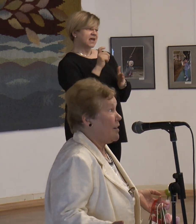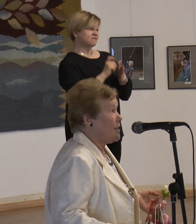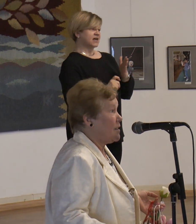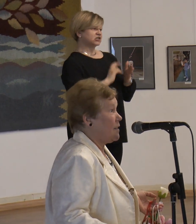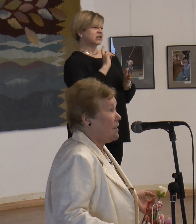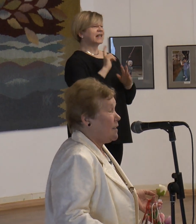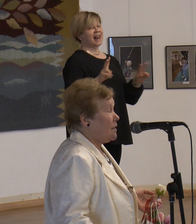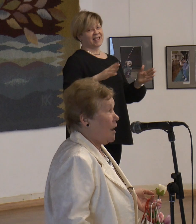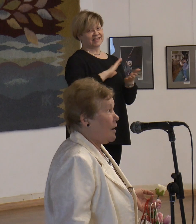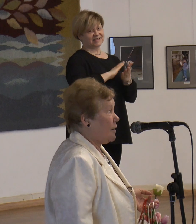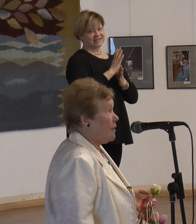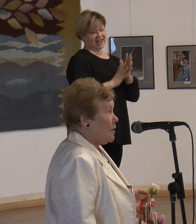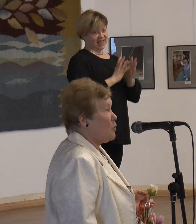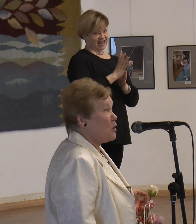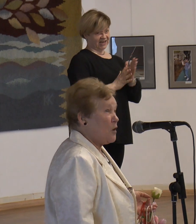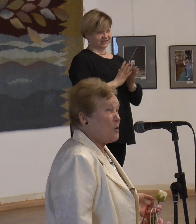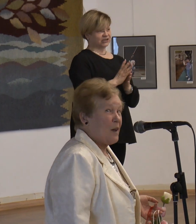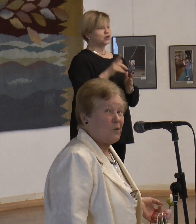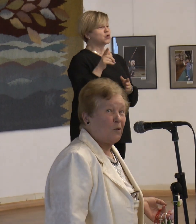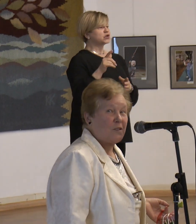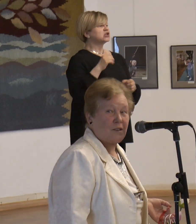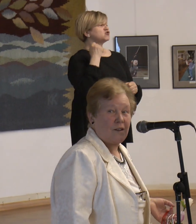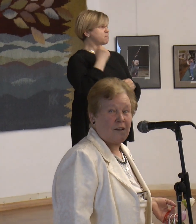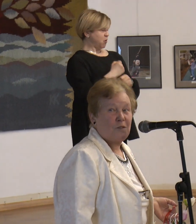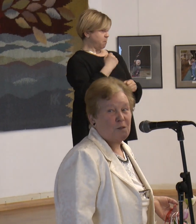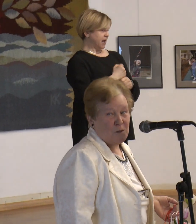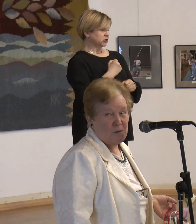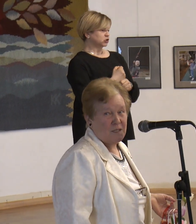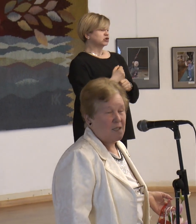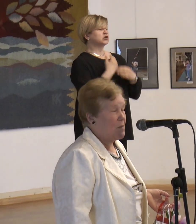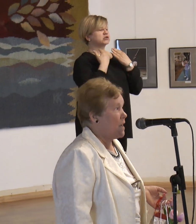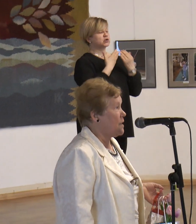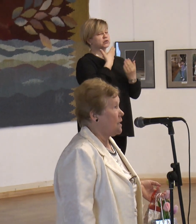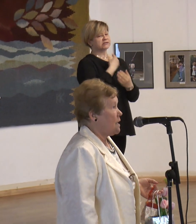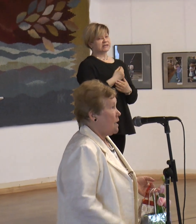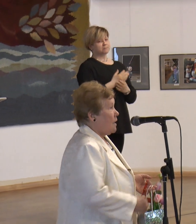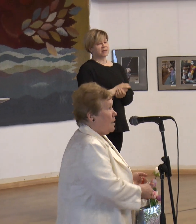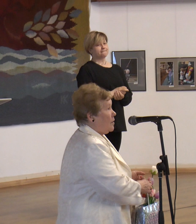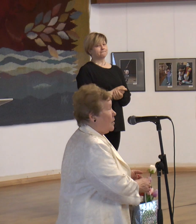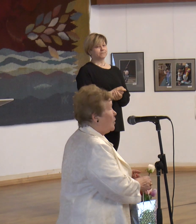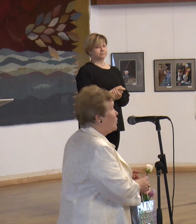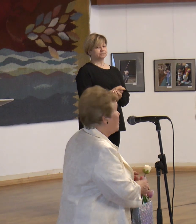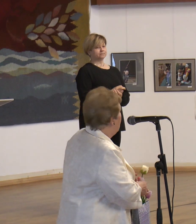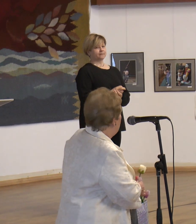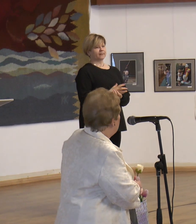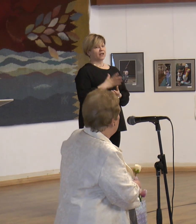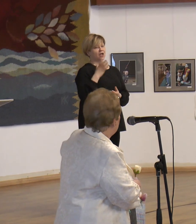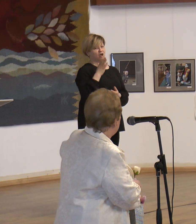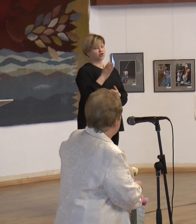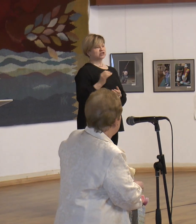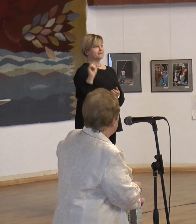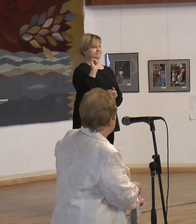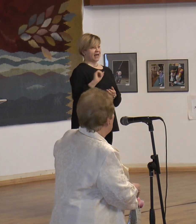nekik jelenni. Tehát ők is nagyon megdolgoztak, köszönjük szépen. Kosik